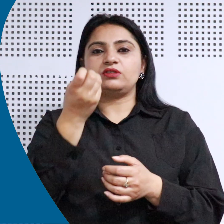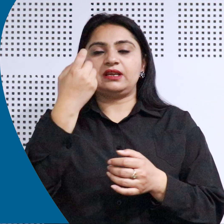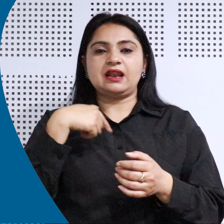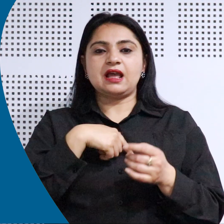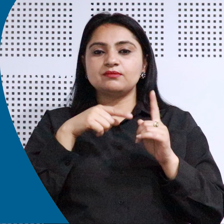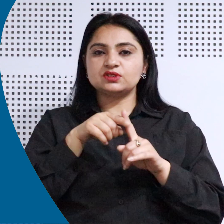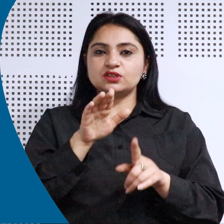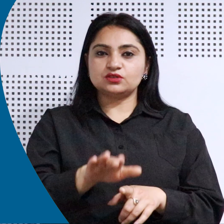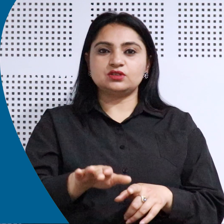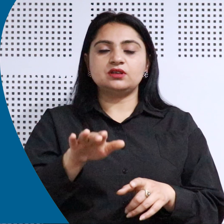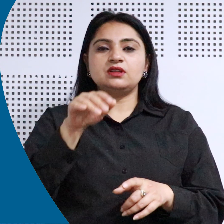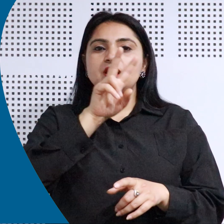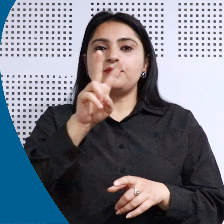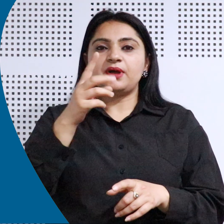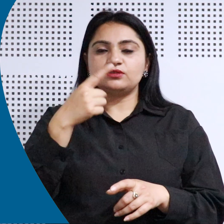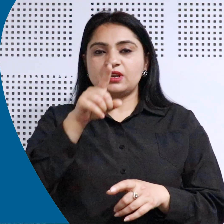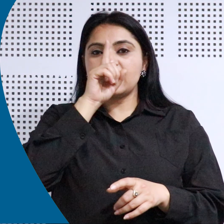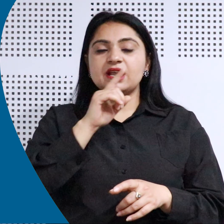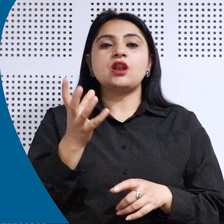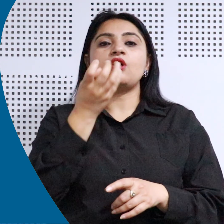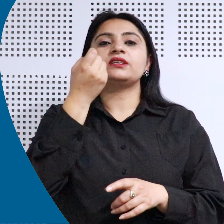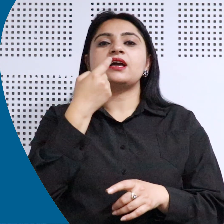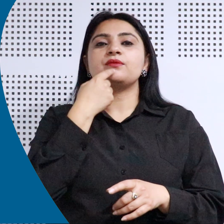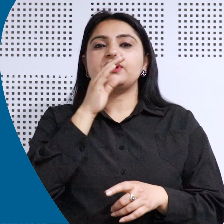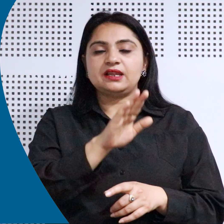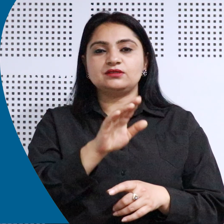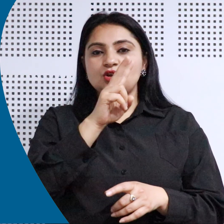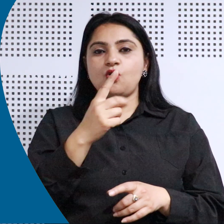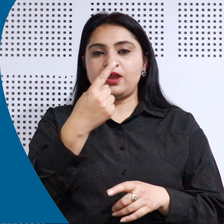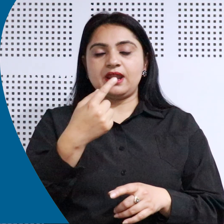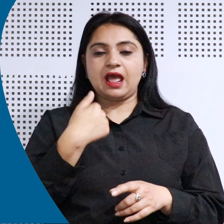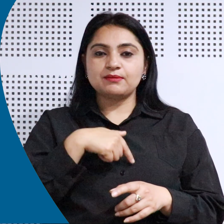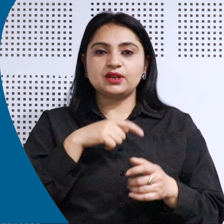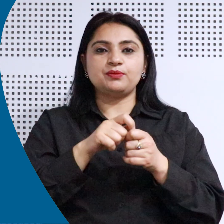छ। 22वटा एकल अधिकारहरू मध्ये ऐनहरू हामीले बनाएर अगाडि बढाएका